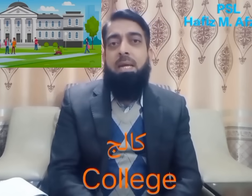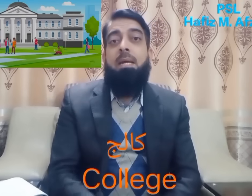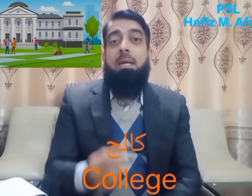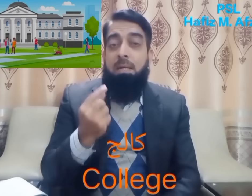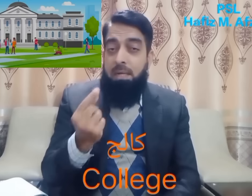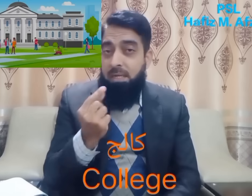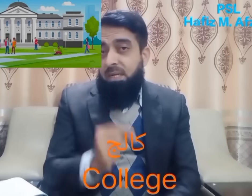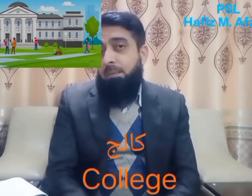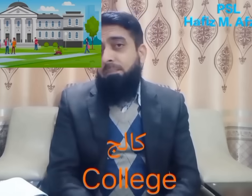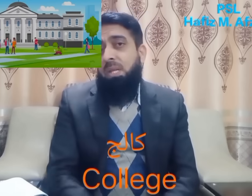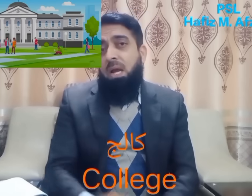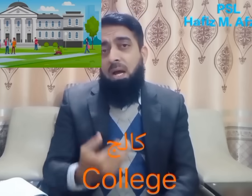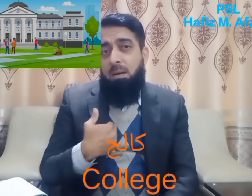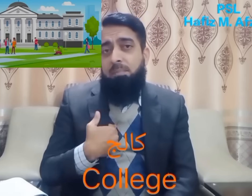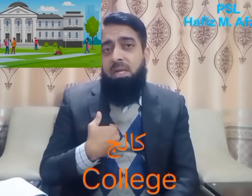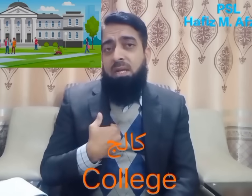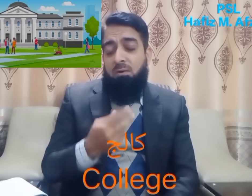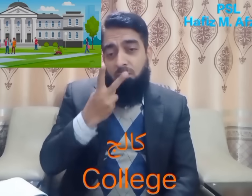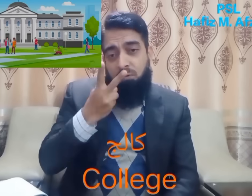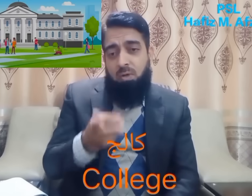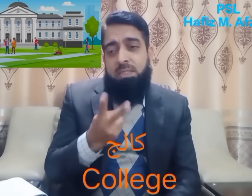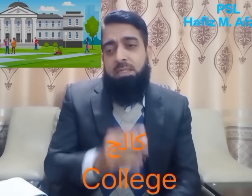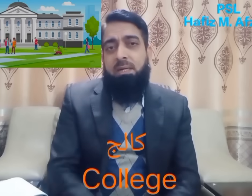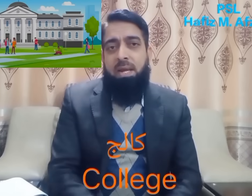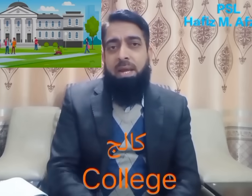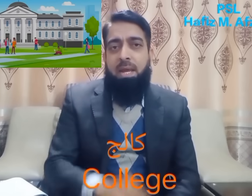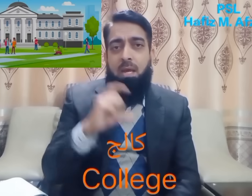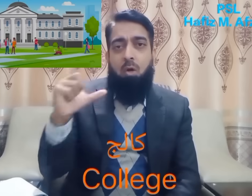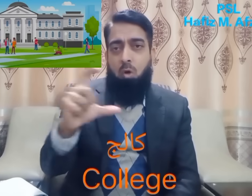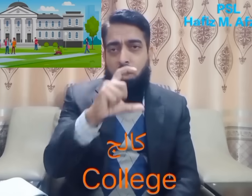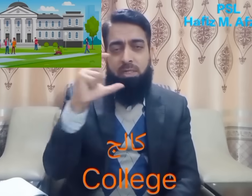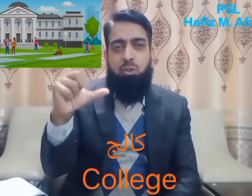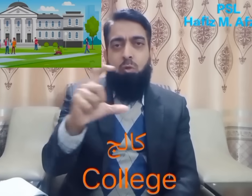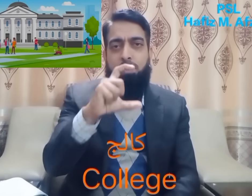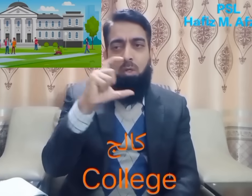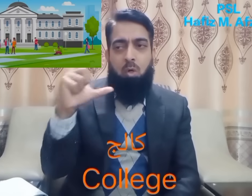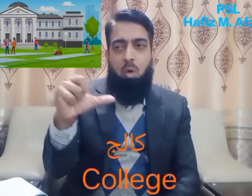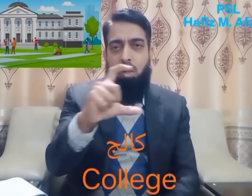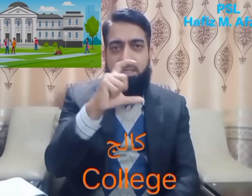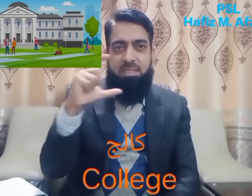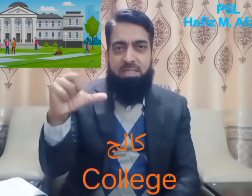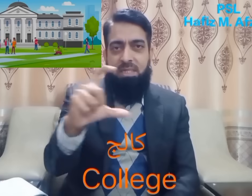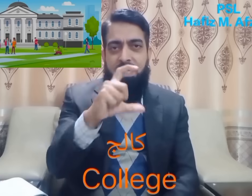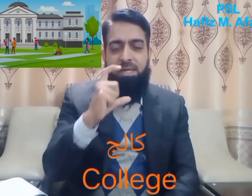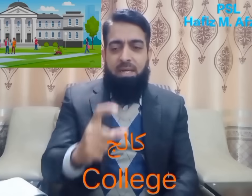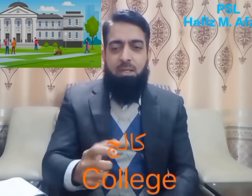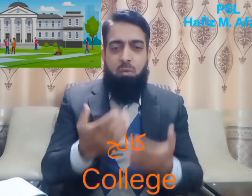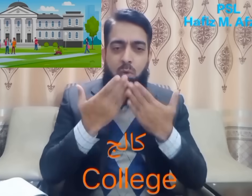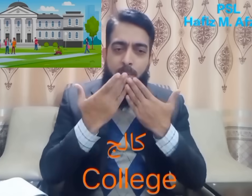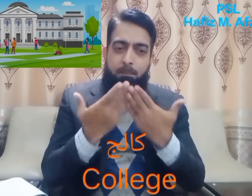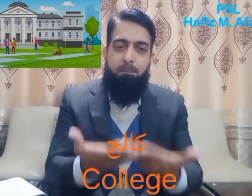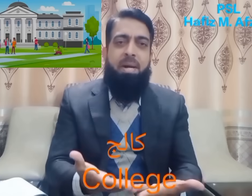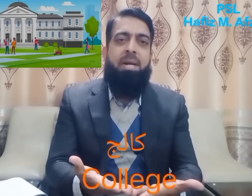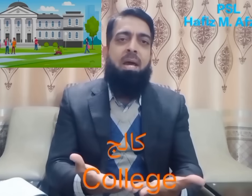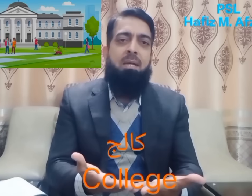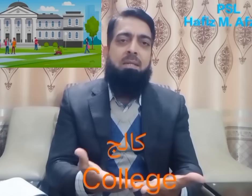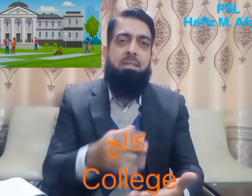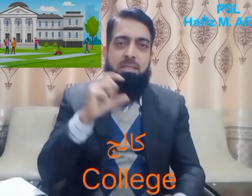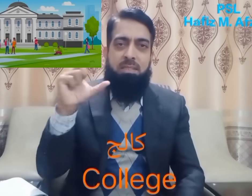हैं, लेकिन हमने फोकस करना है कॉलेज के ऊपर। कॉलेज सी करके तो पढ़ना,